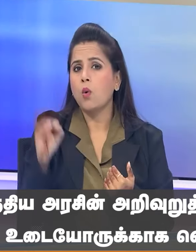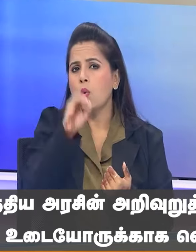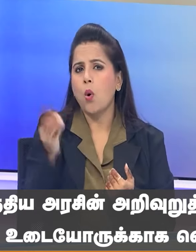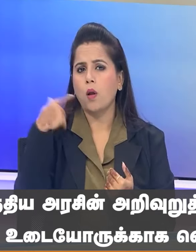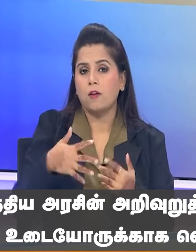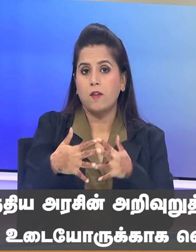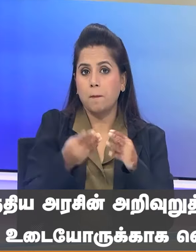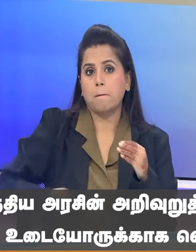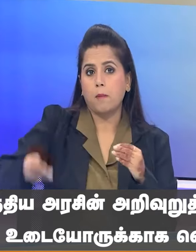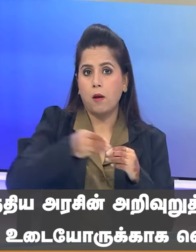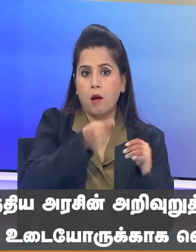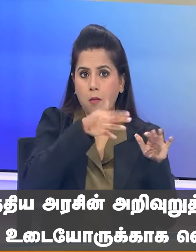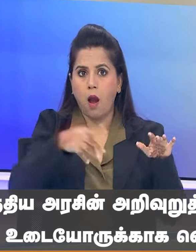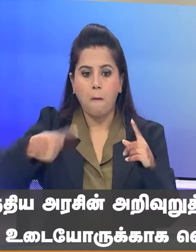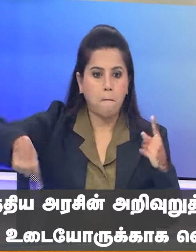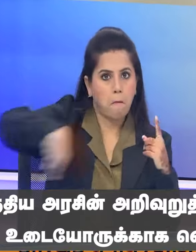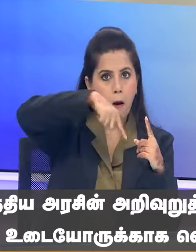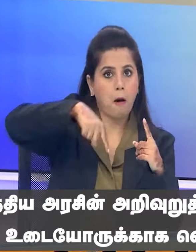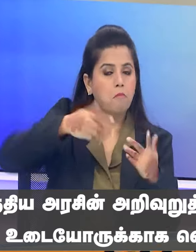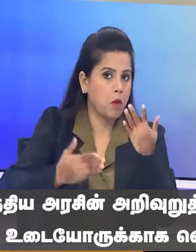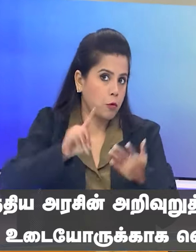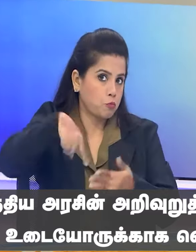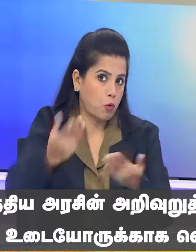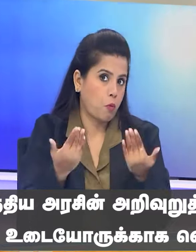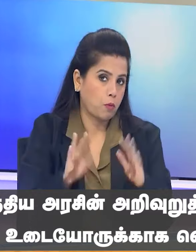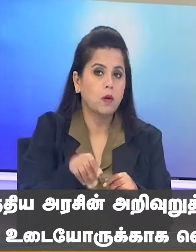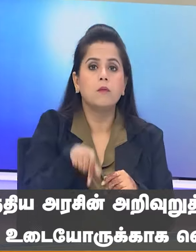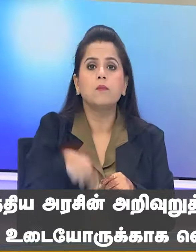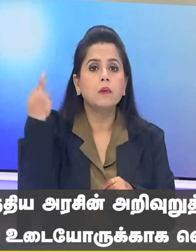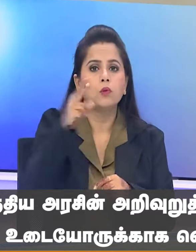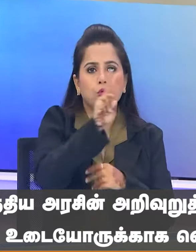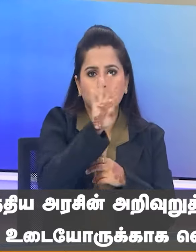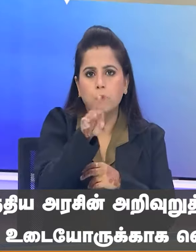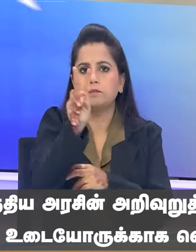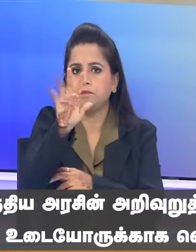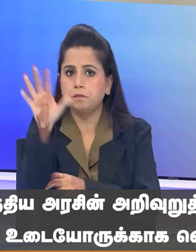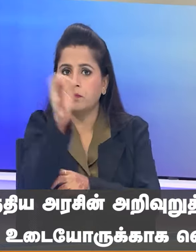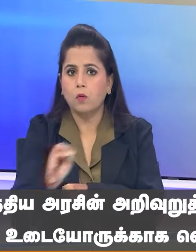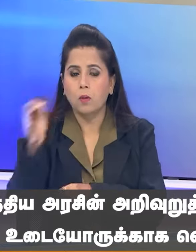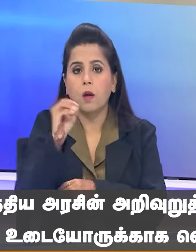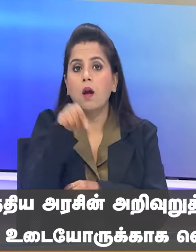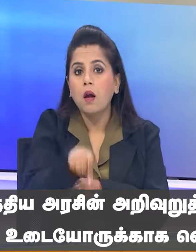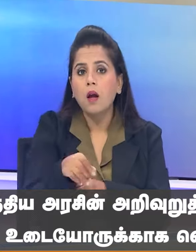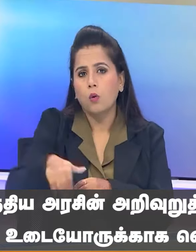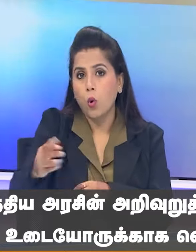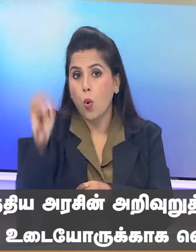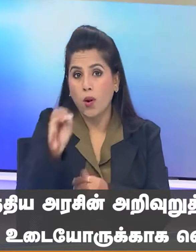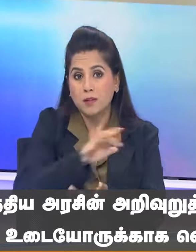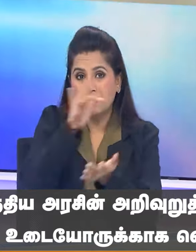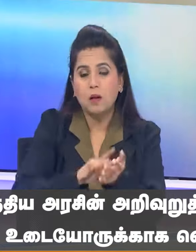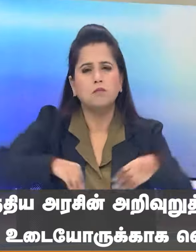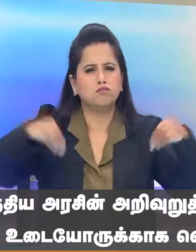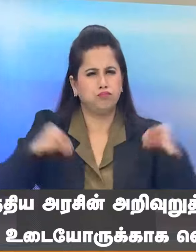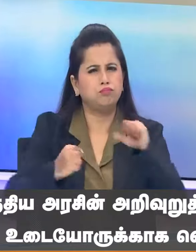पश्चिम बंगाल के तट से टकराने की संभावना है इसके कारण 24 और 25 अक्टूबर को उड़ीसा में भारी बारिश हो सकती